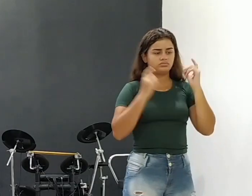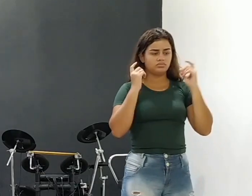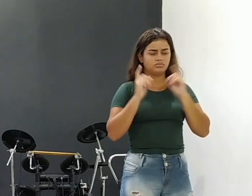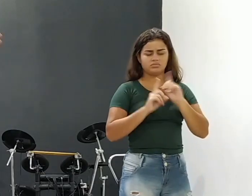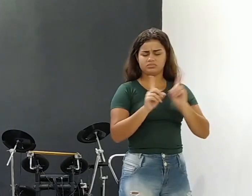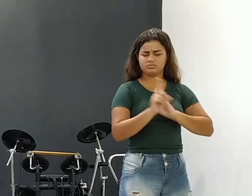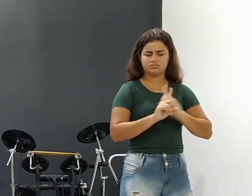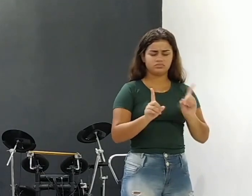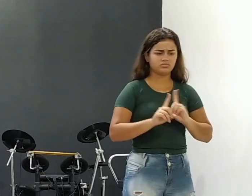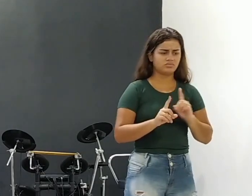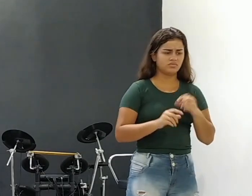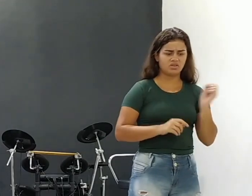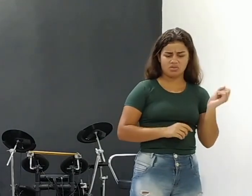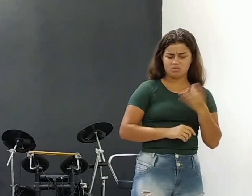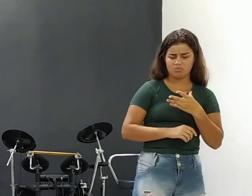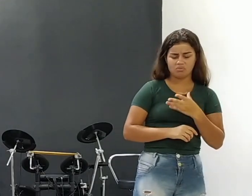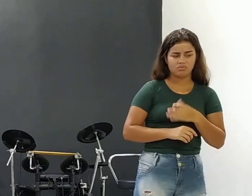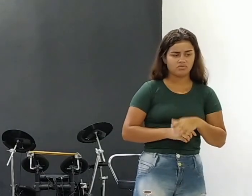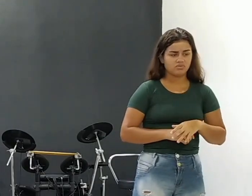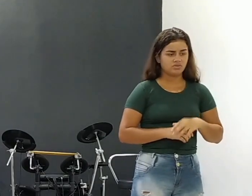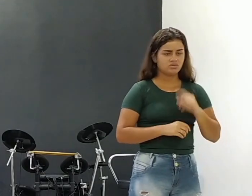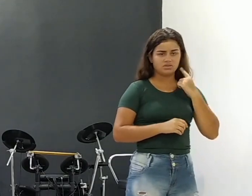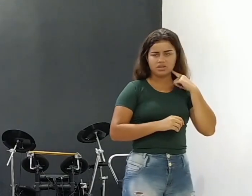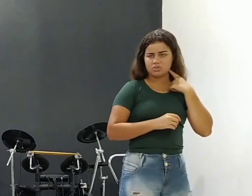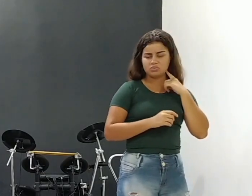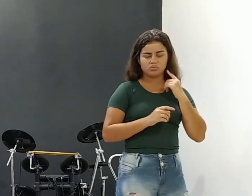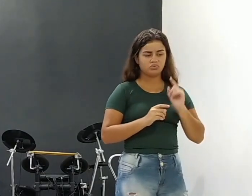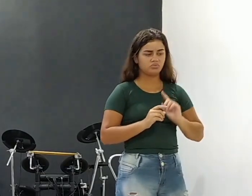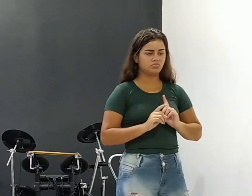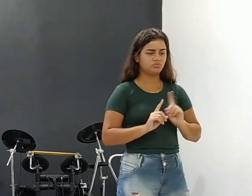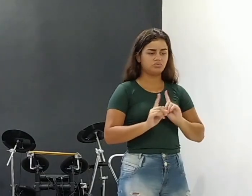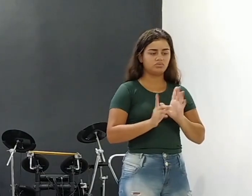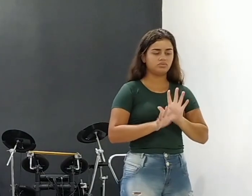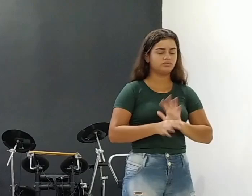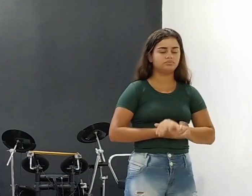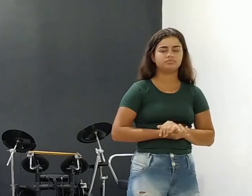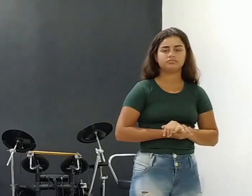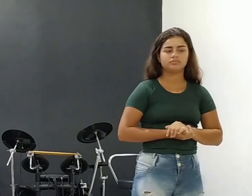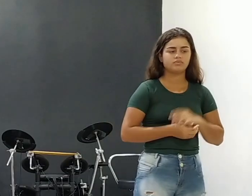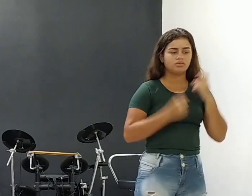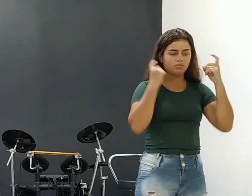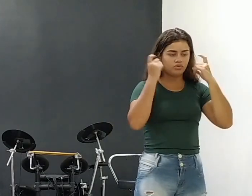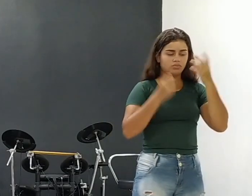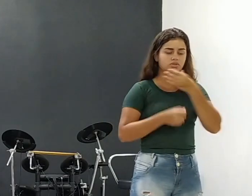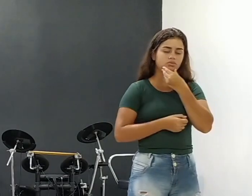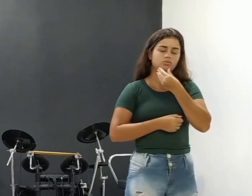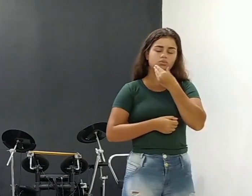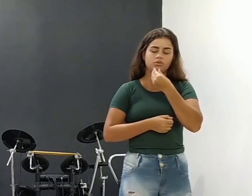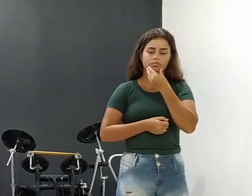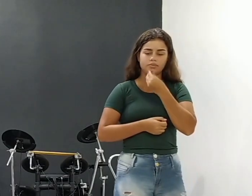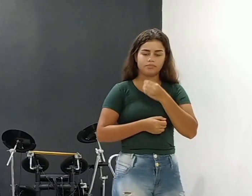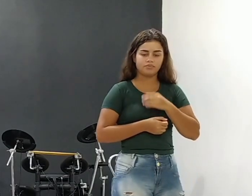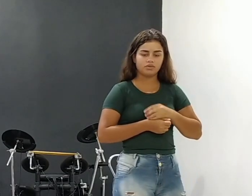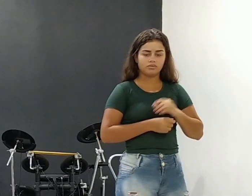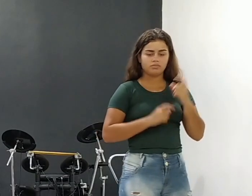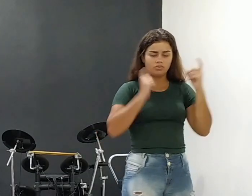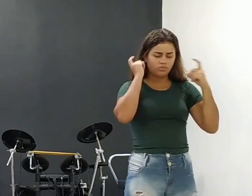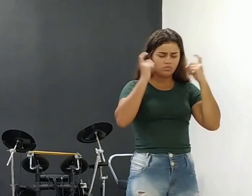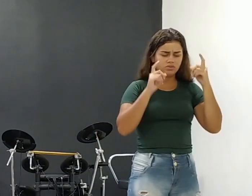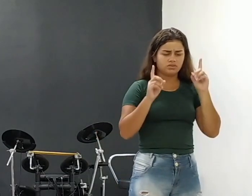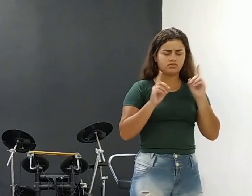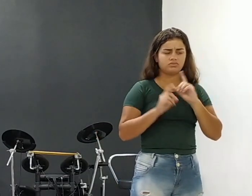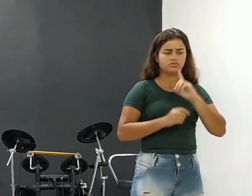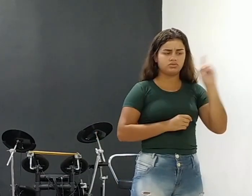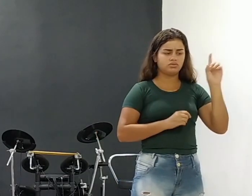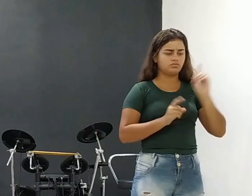se não é, se é sandália, se não é, se está sujo, se não está. Isso é preocupação do homem. A preocupação de Deus não é essa.